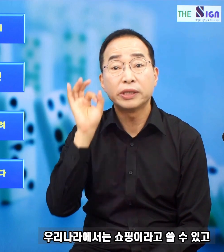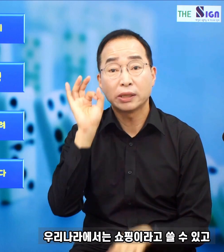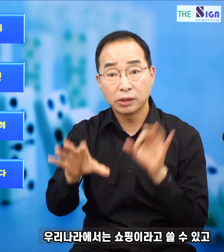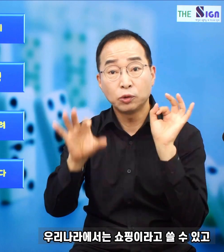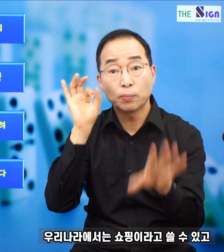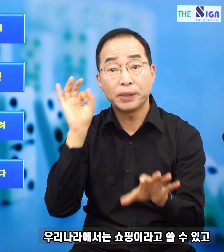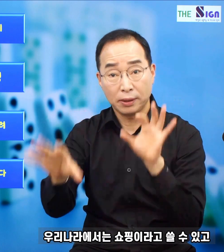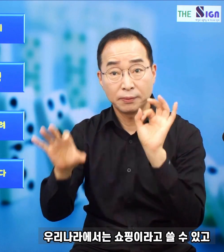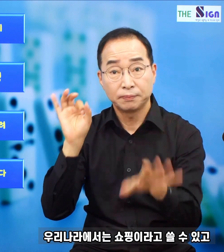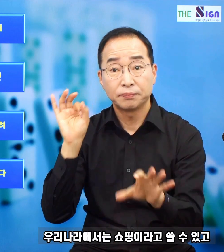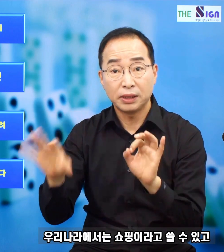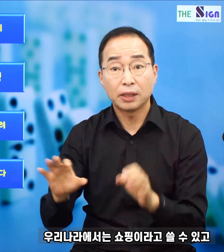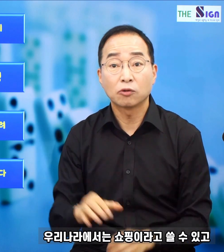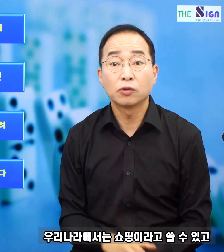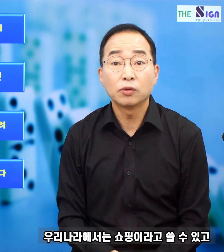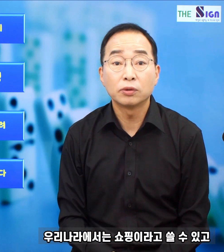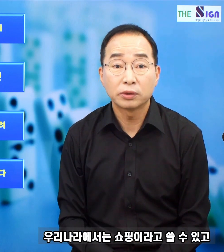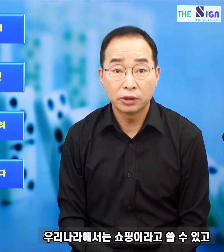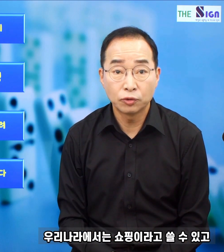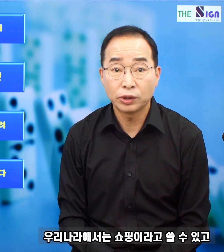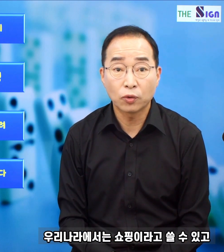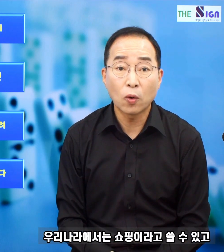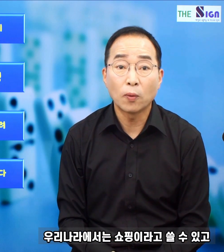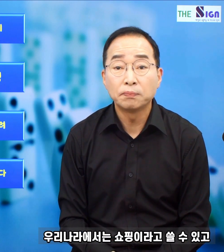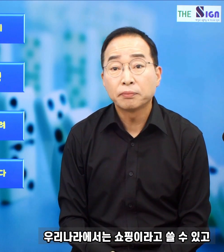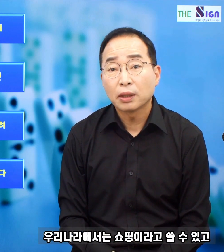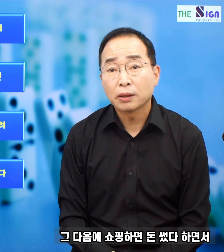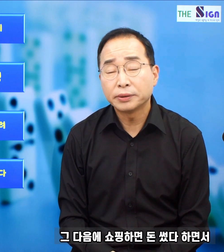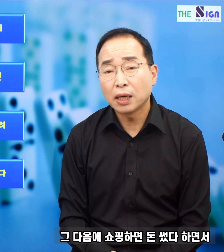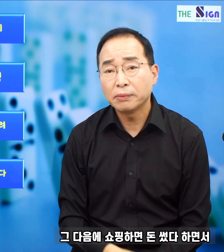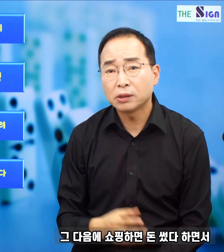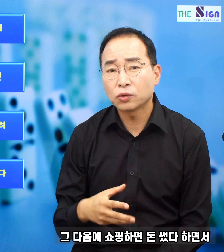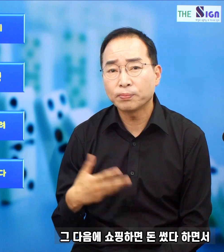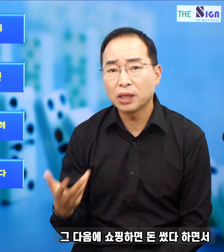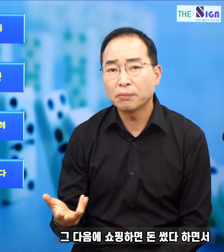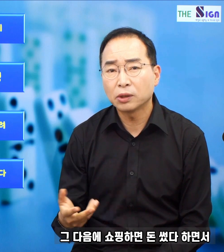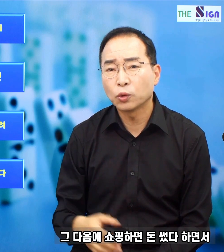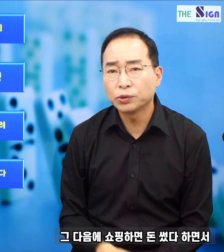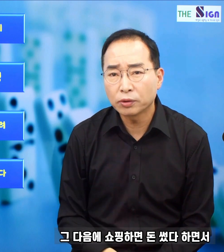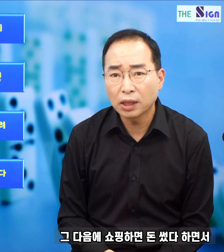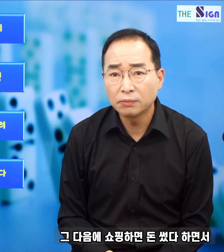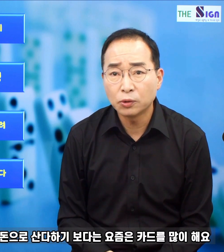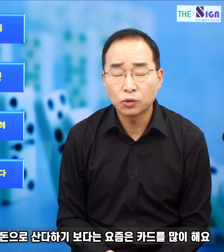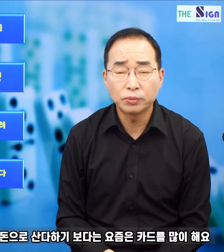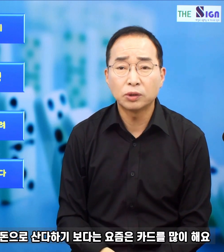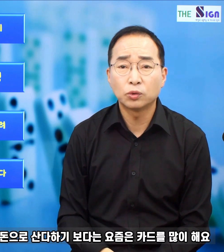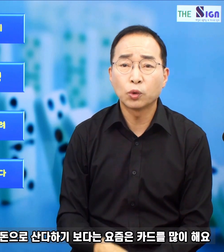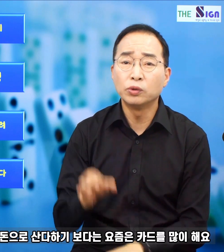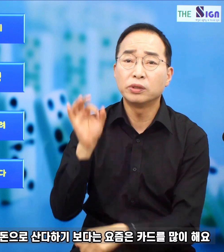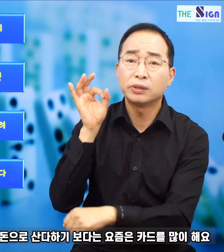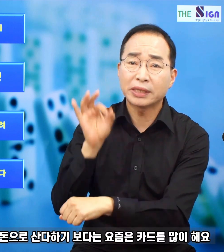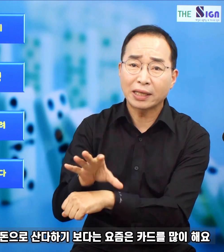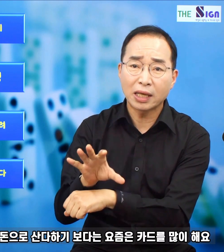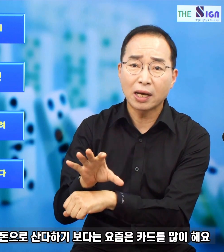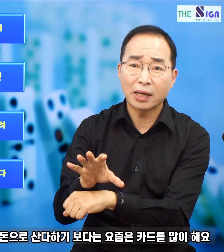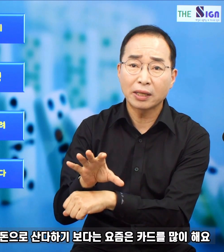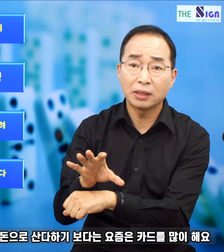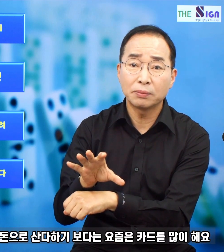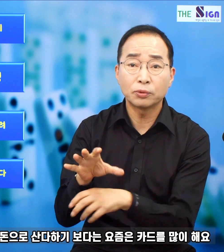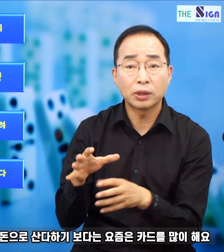우리나라에서는 쇼핑이라고 쓸 수 있고 그 다음에 이제 쇼핑하면 돈 썼다 하면서 요즘은 돈 사다라기보다도